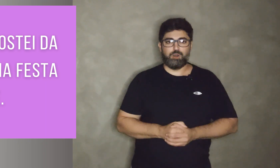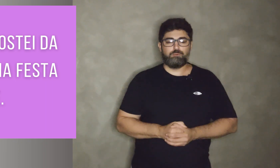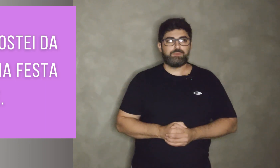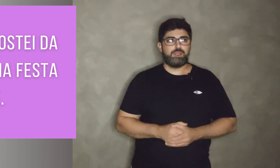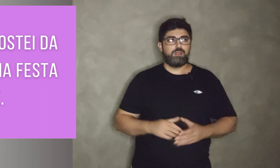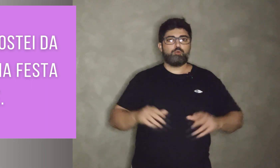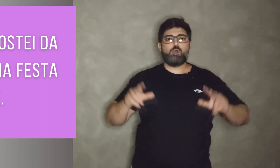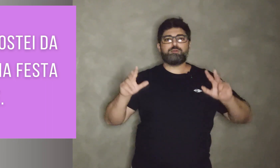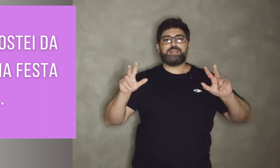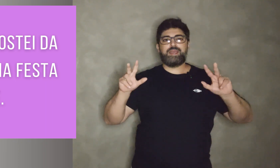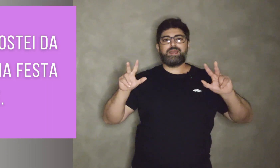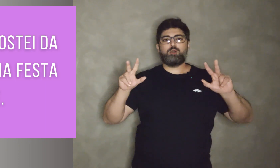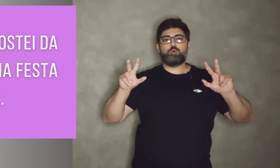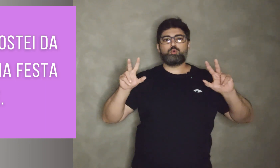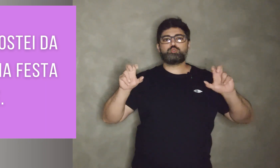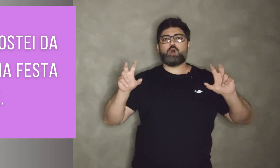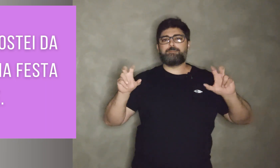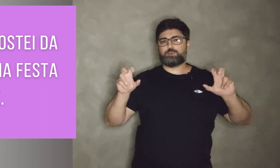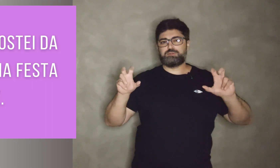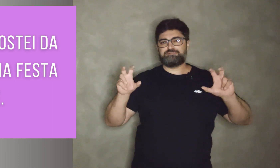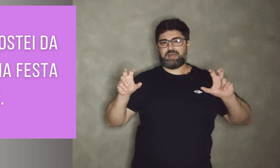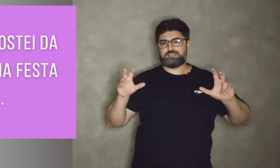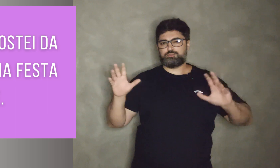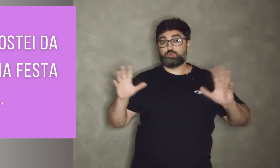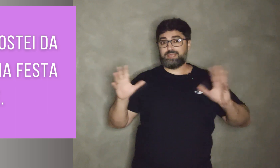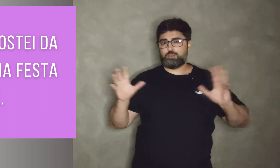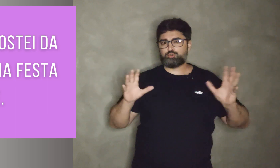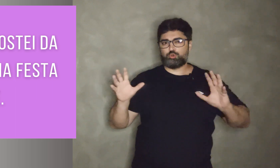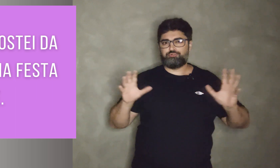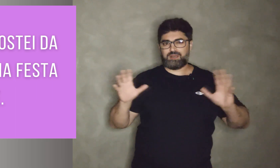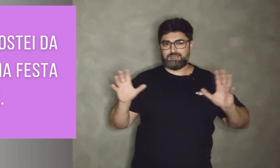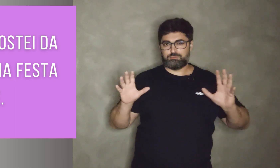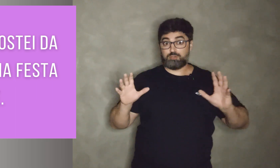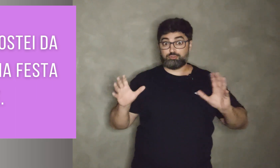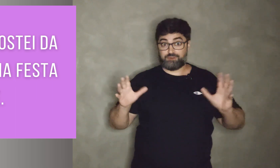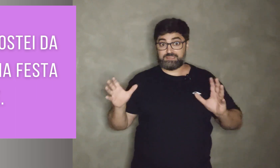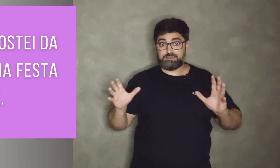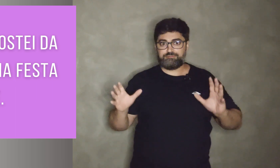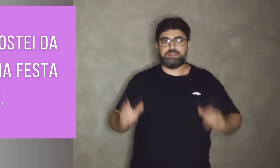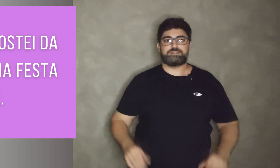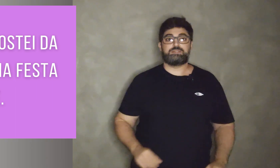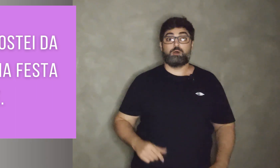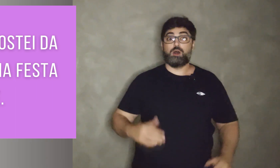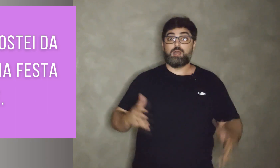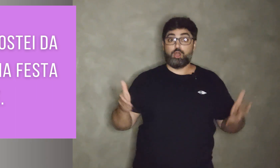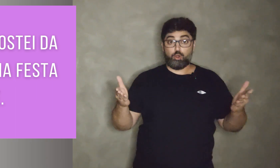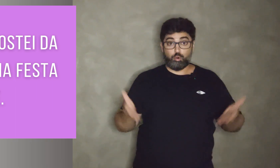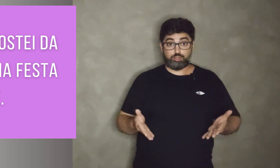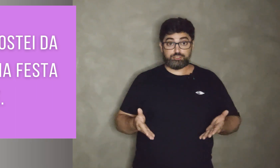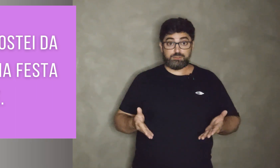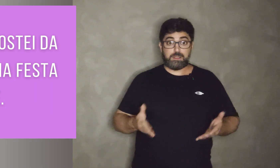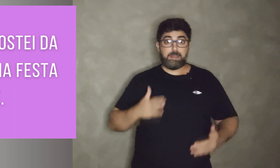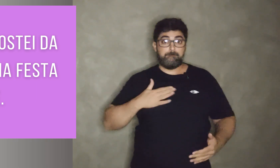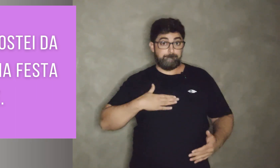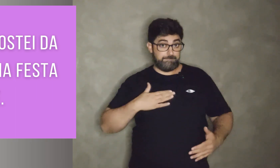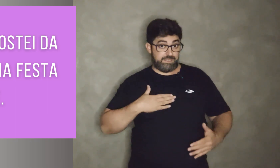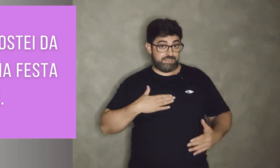bom? Qual que é o tópico da frase? Do que eu estou falando? Ah, eu estou falando da minha festa. Então, ó, hoje,